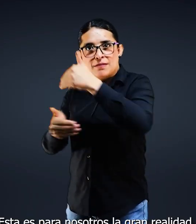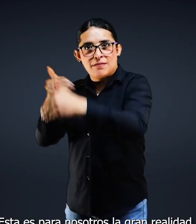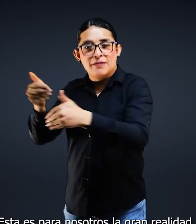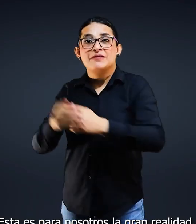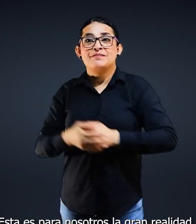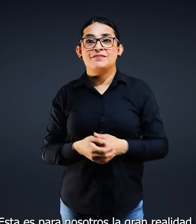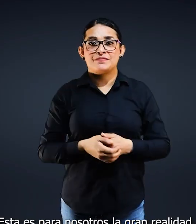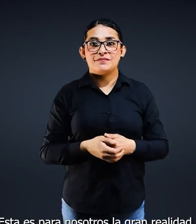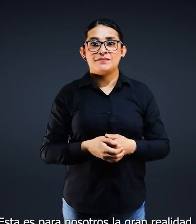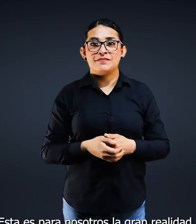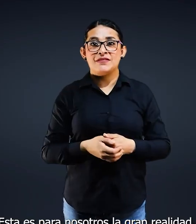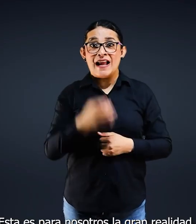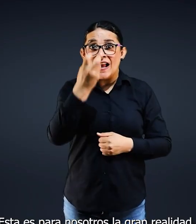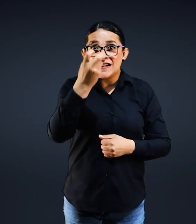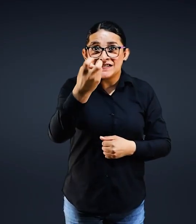Esta es para nosotros la gran realidad.